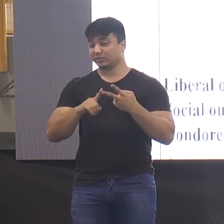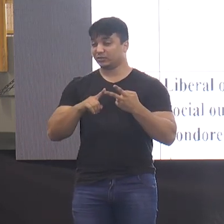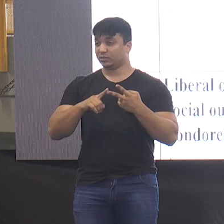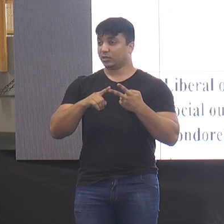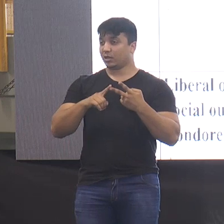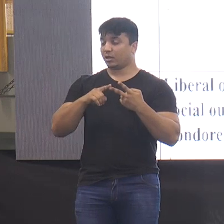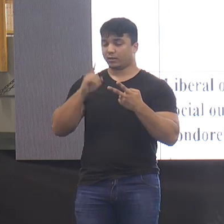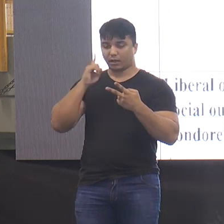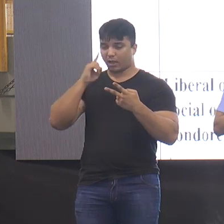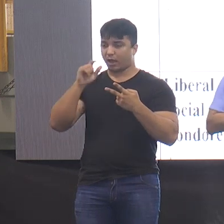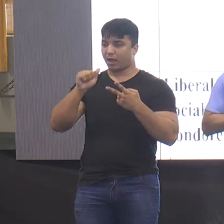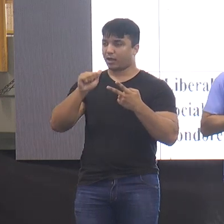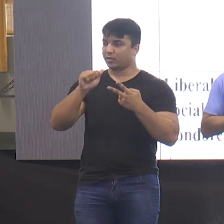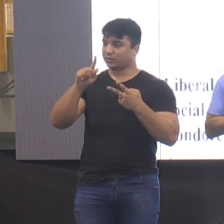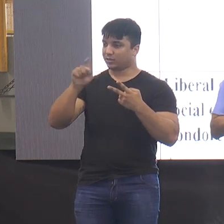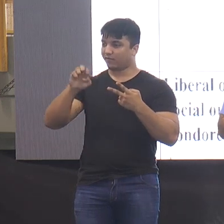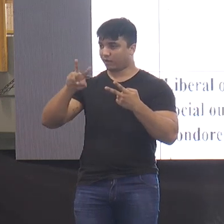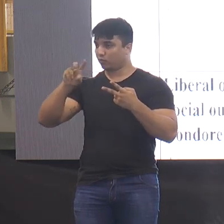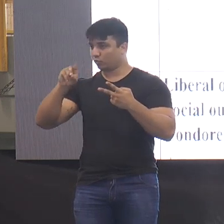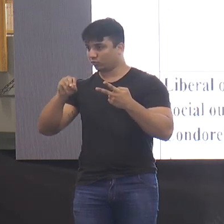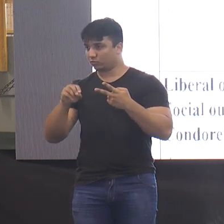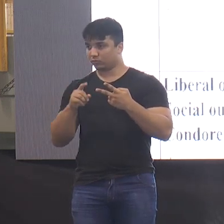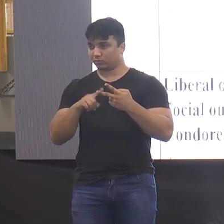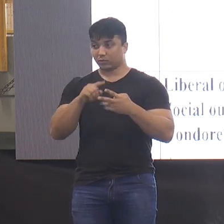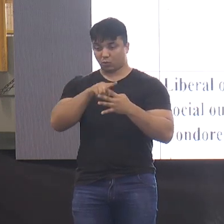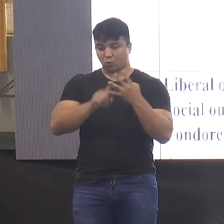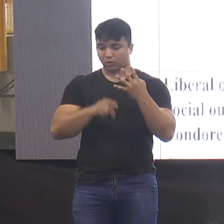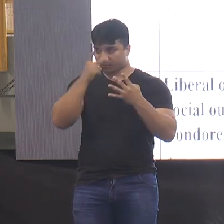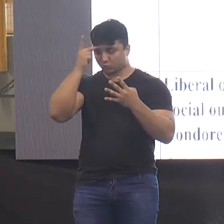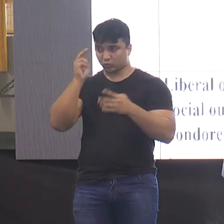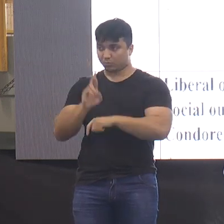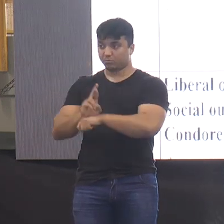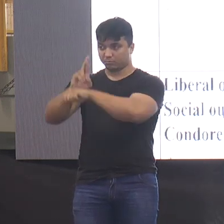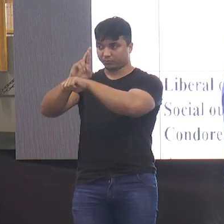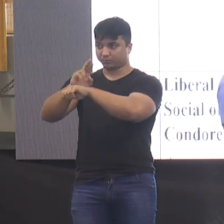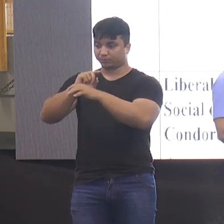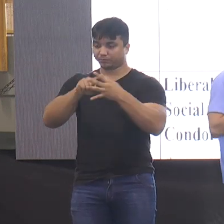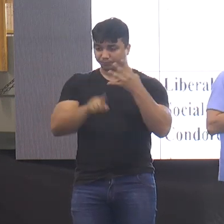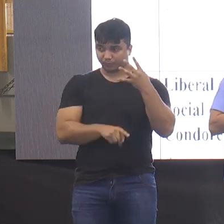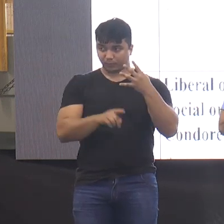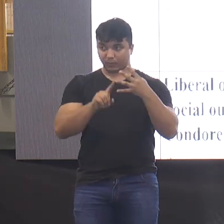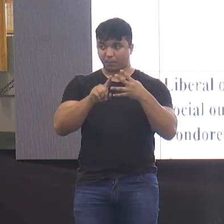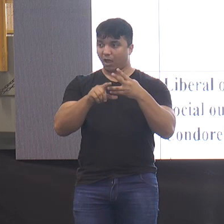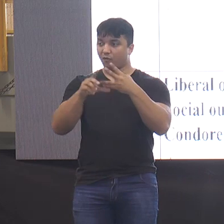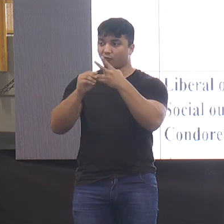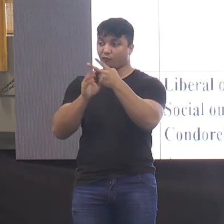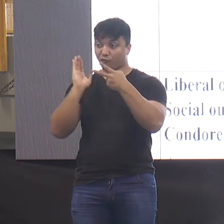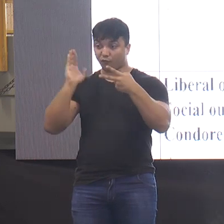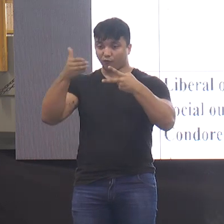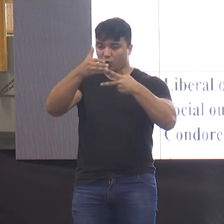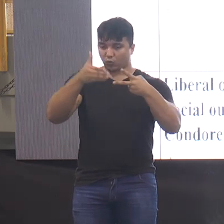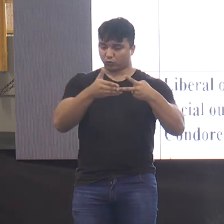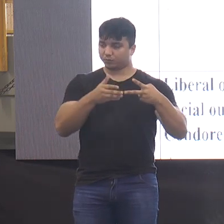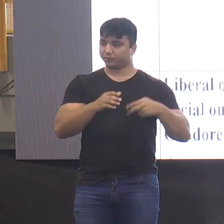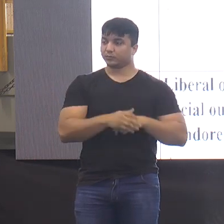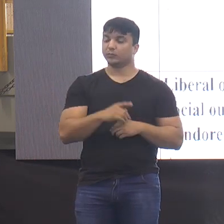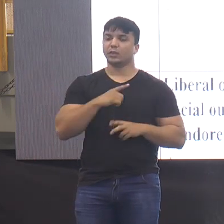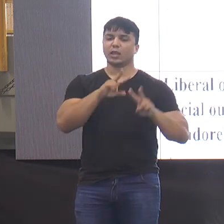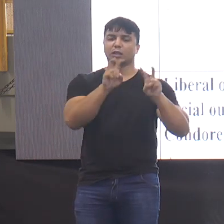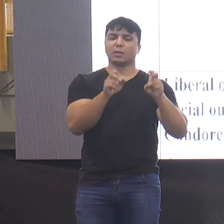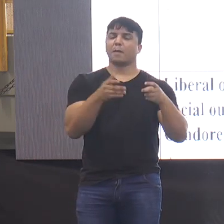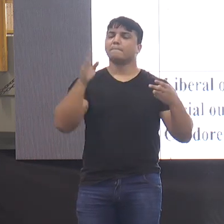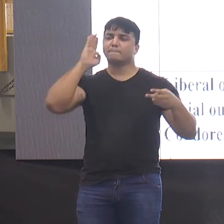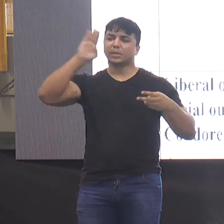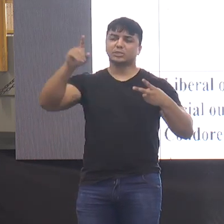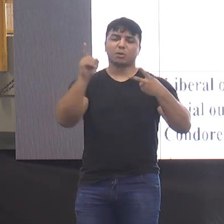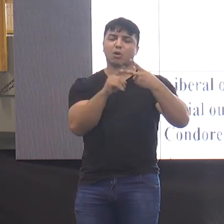Fagundes Varela e Junqueira Freire. Mas são 4 representantes. Qual é o tema principal da segunda geração do